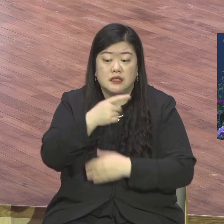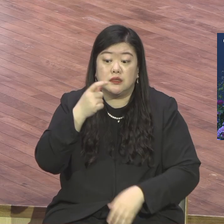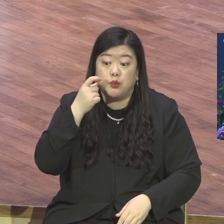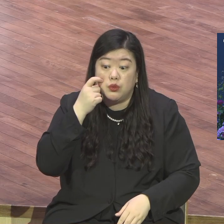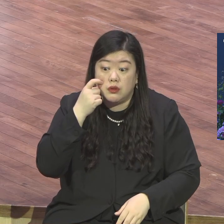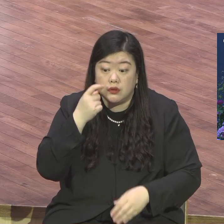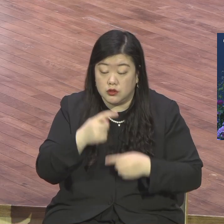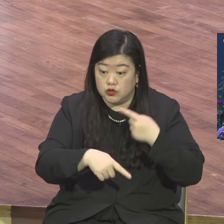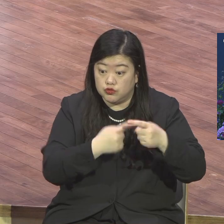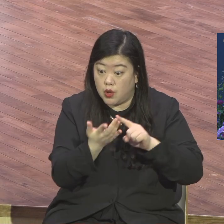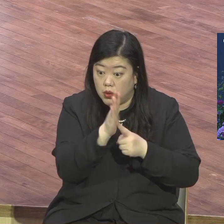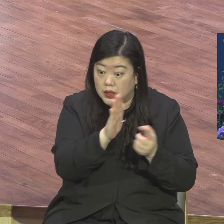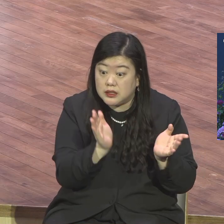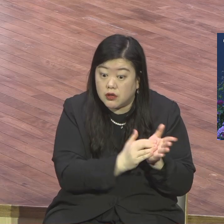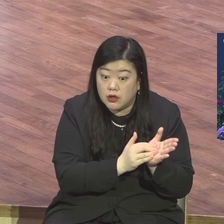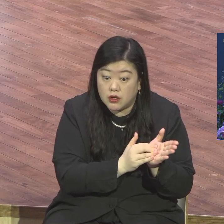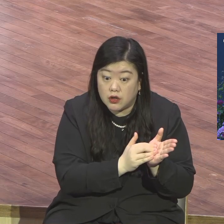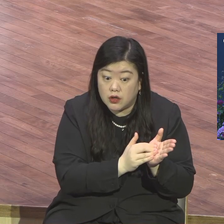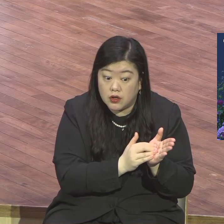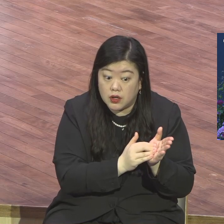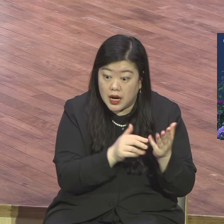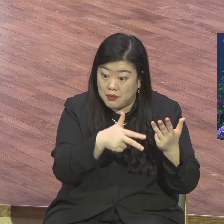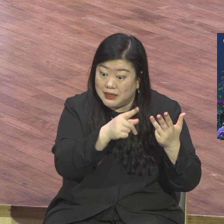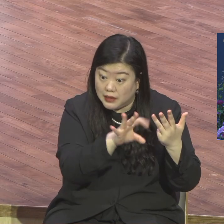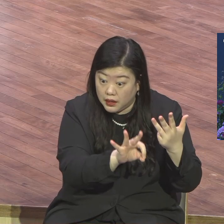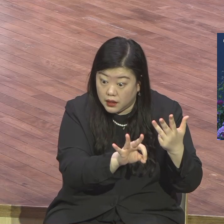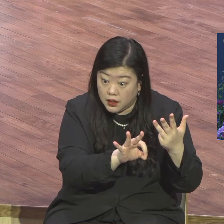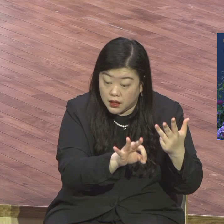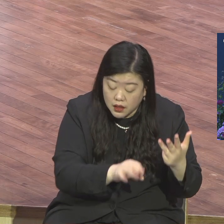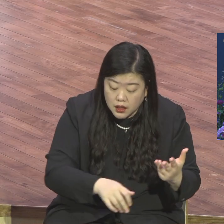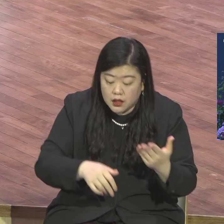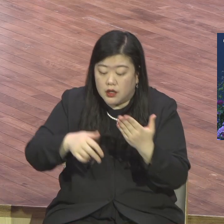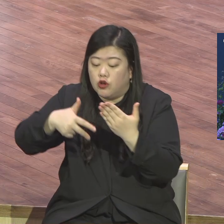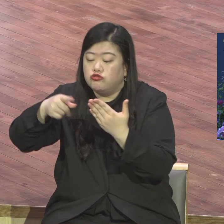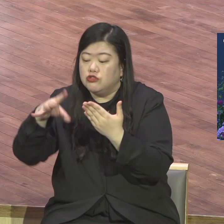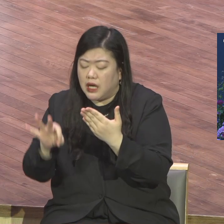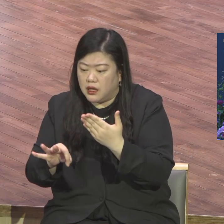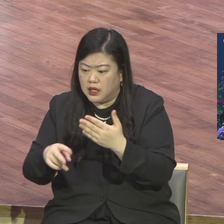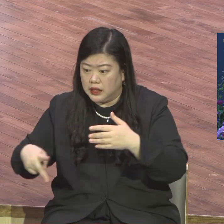그만큼 생명 구원에 관한 열망이 크다는 거예요.